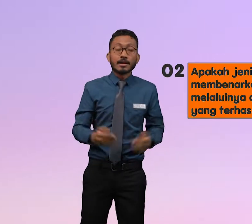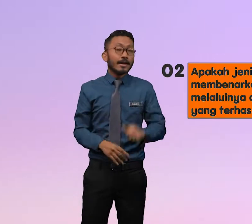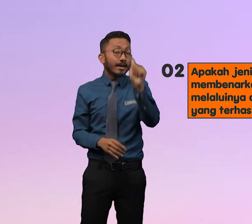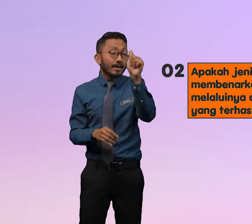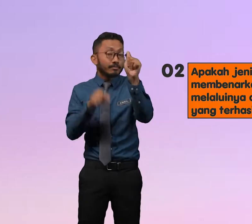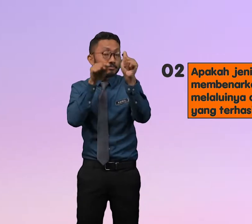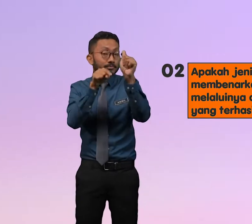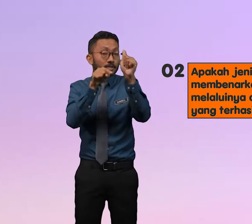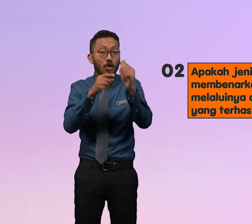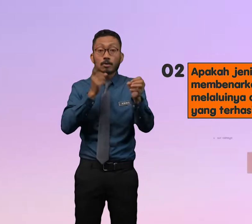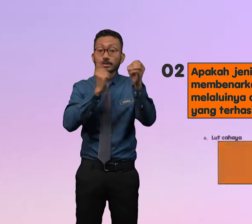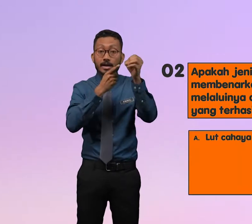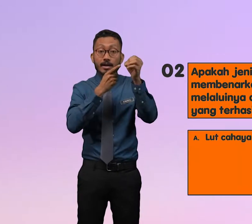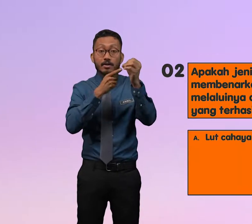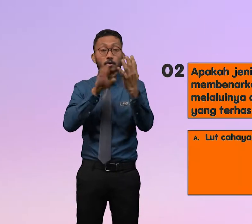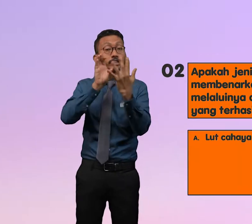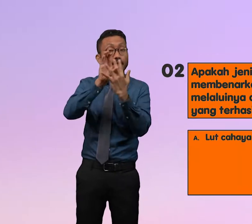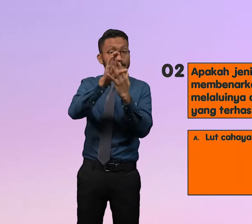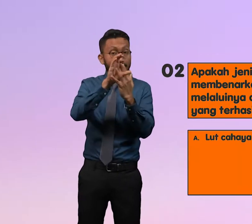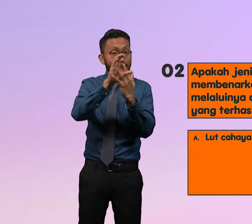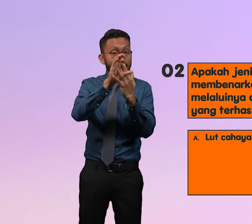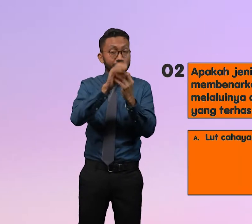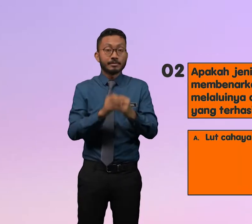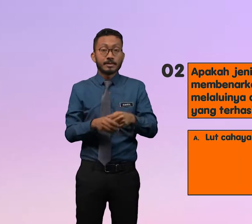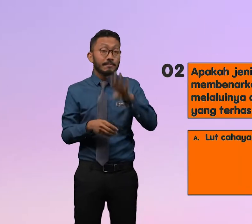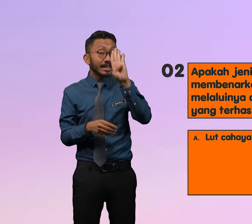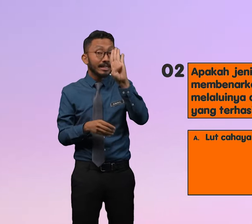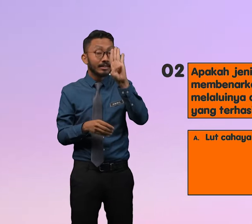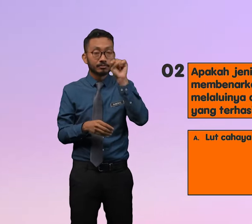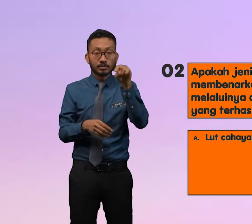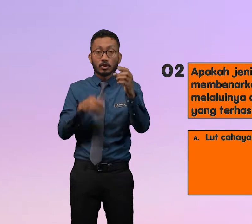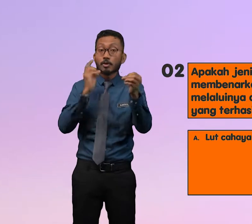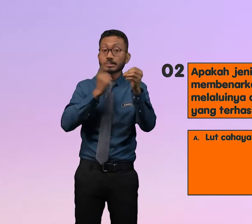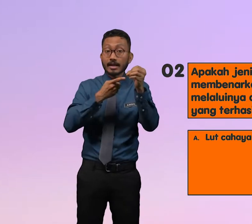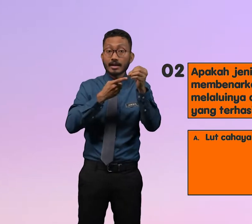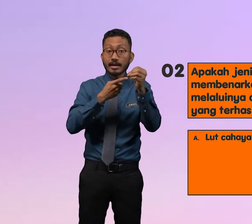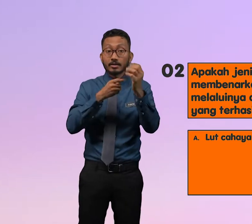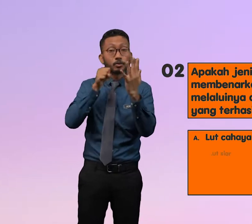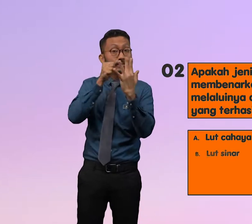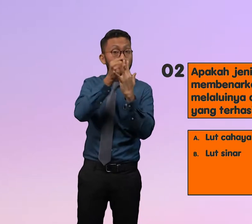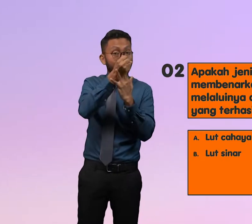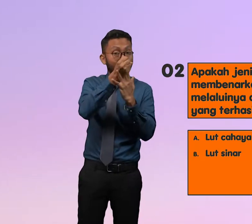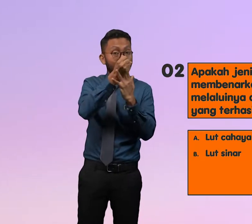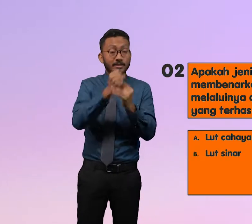A. Objek percaya. B. Objek rutina.